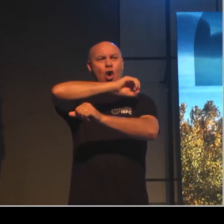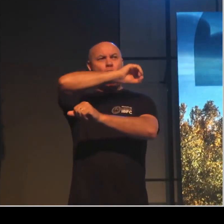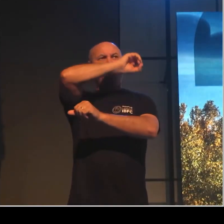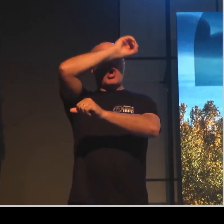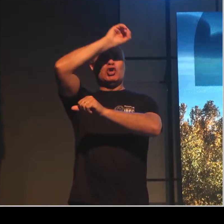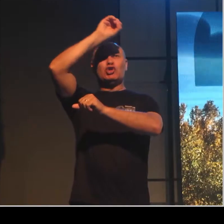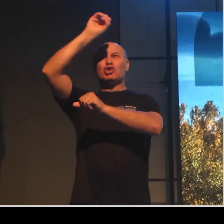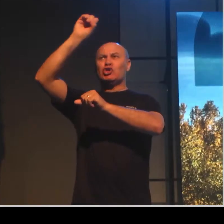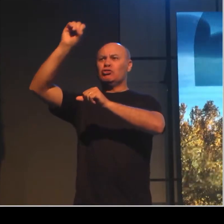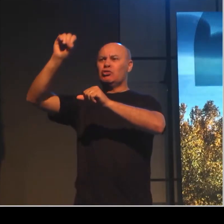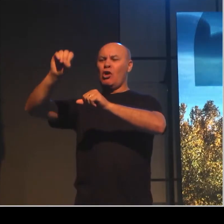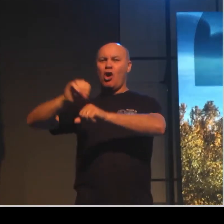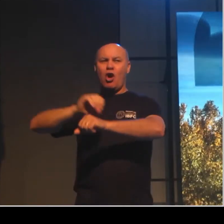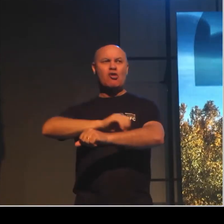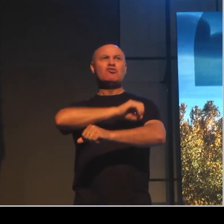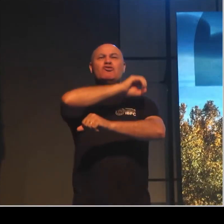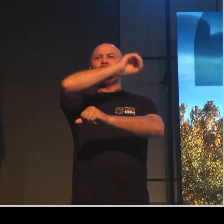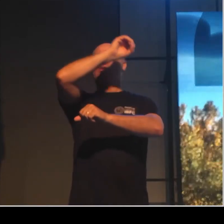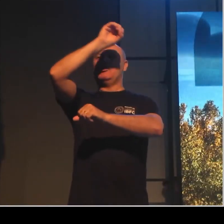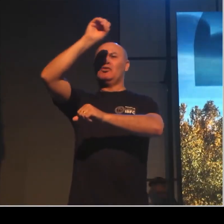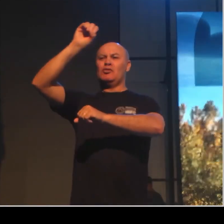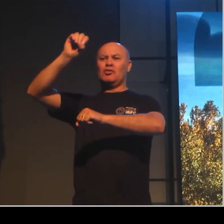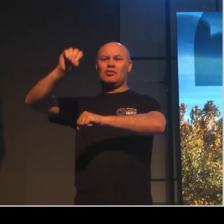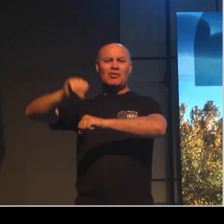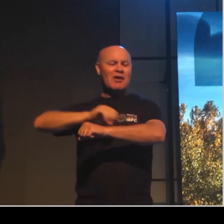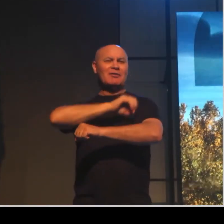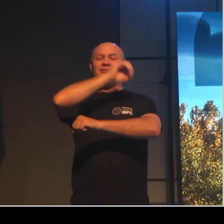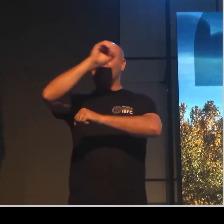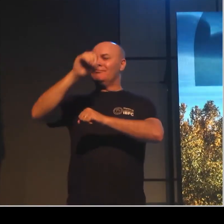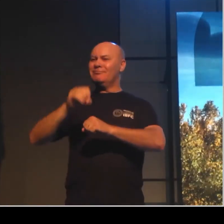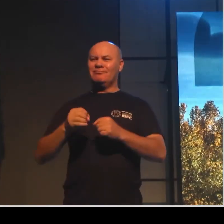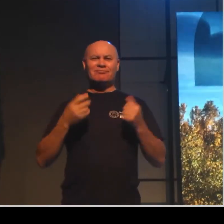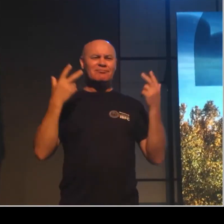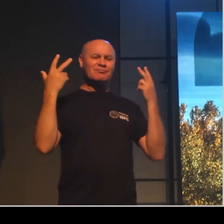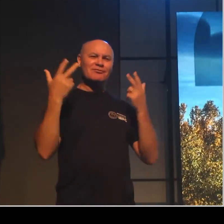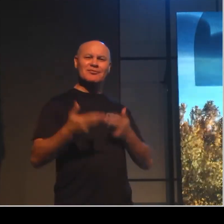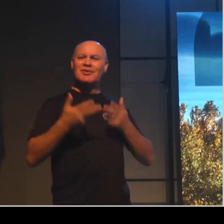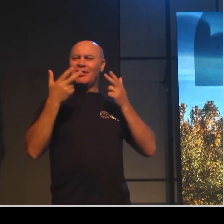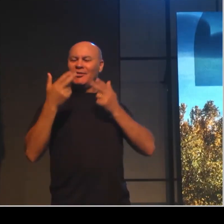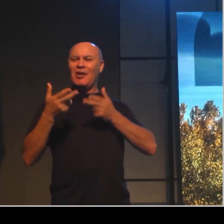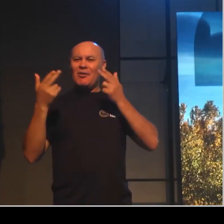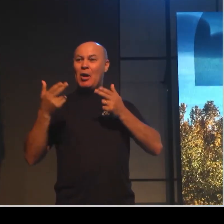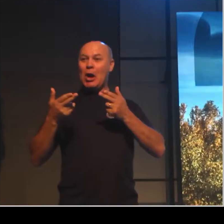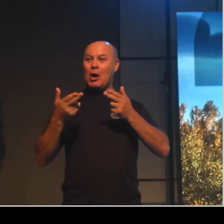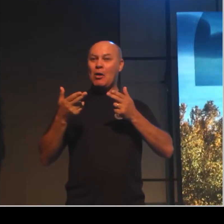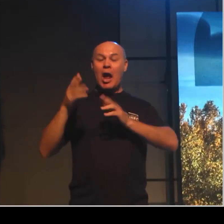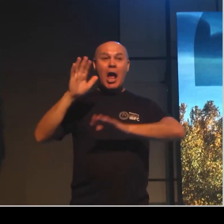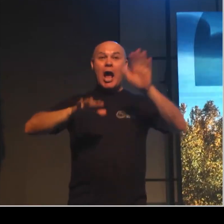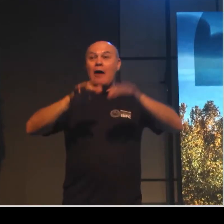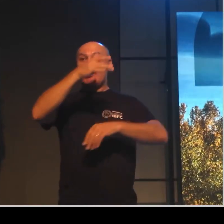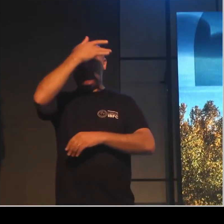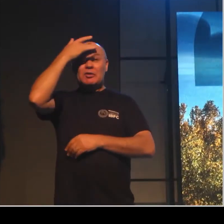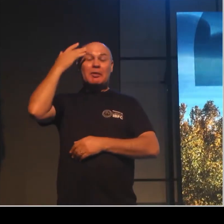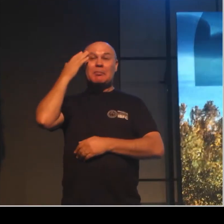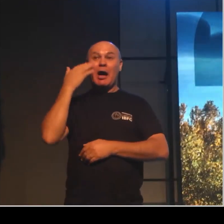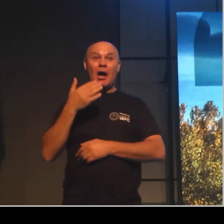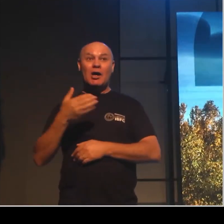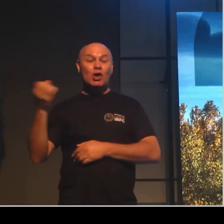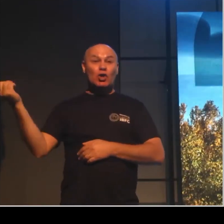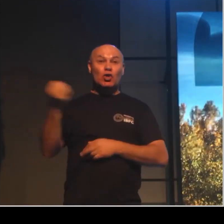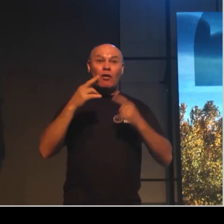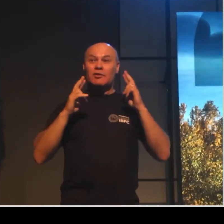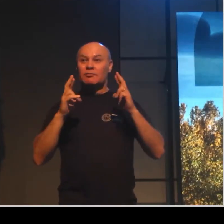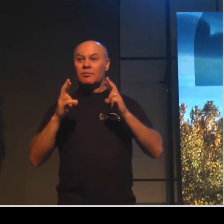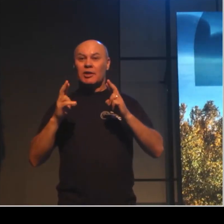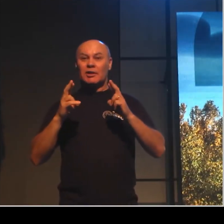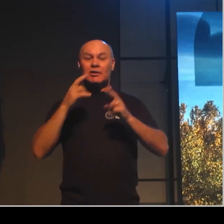que isso nos dá um novo ânimo, parece que a gente olha para trás assim, não, tem uma nova chance, tem uma nova esperança, as coisas vão ser diferentes,